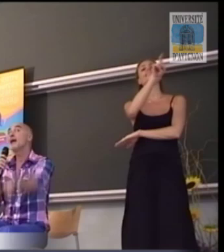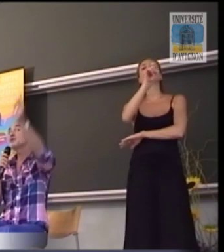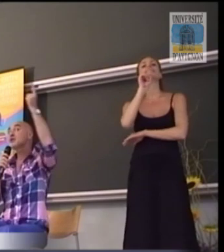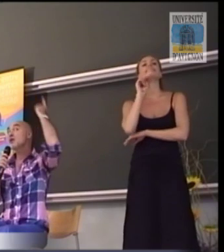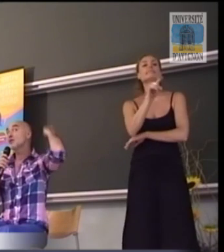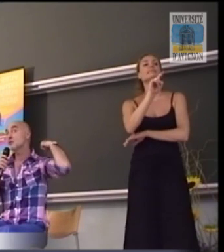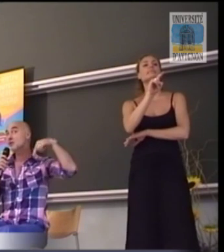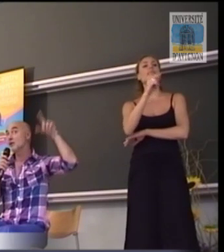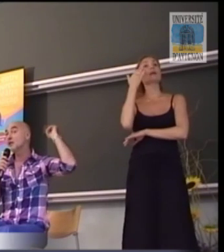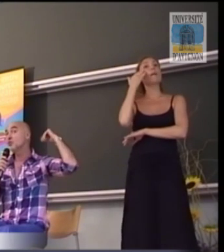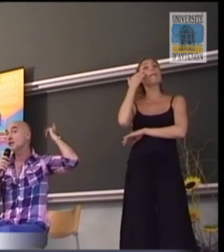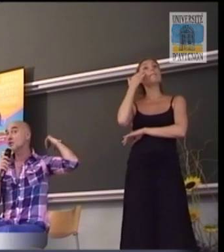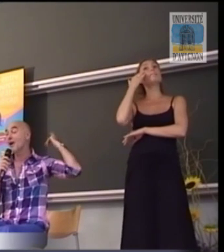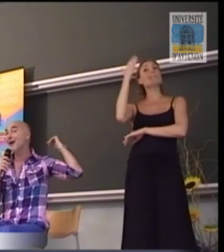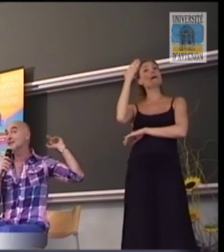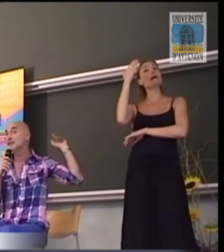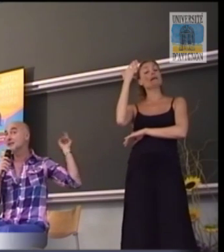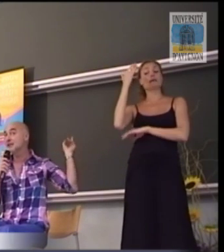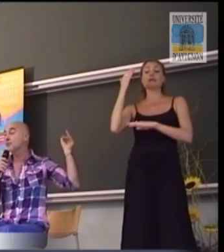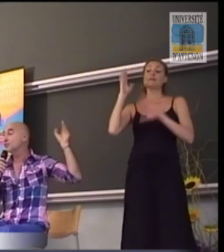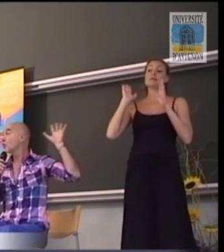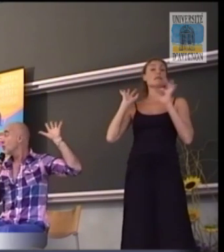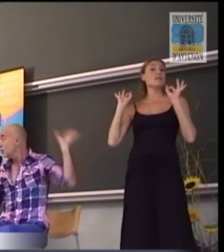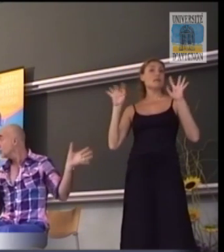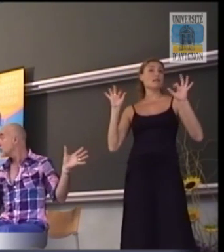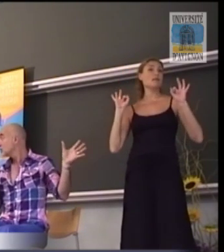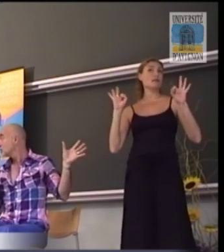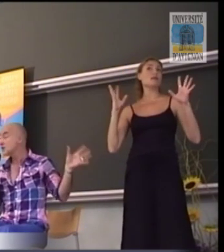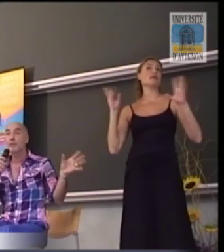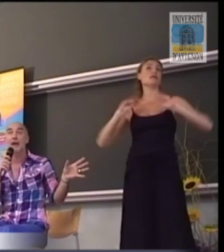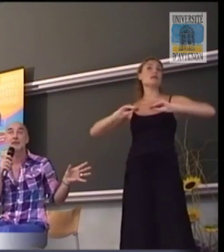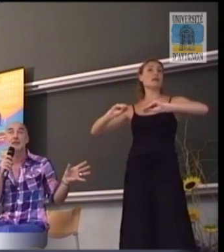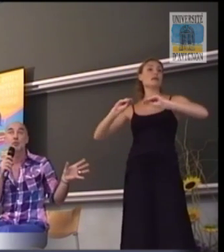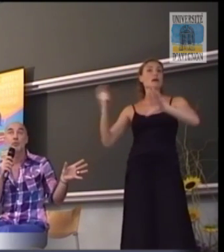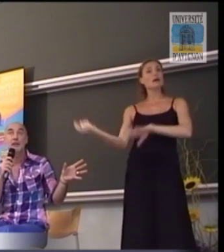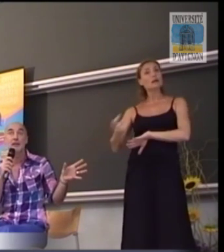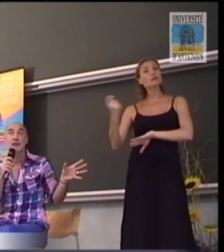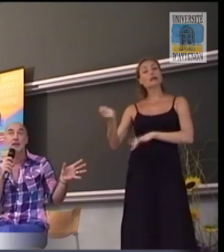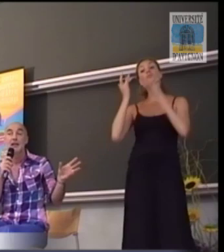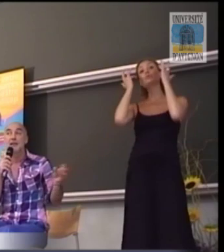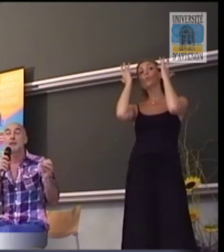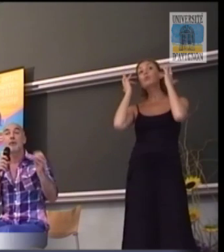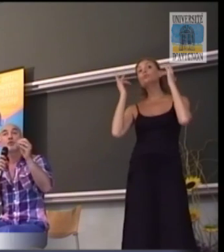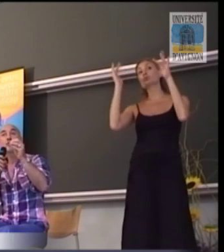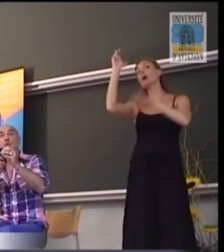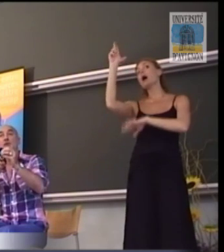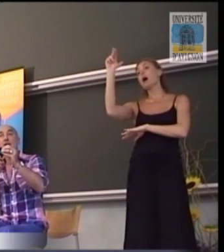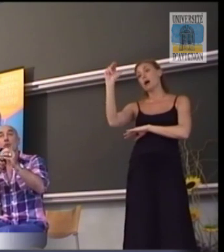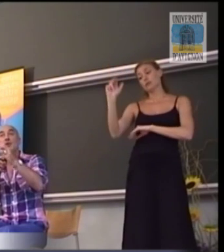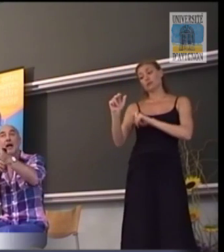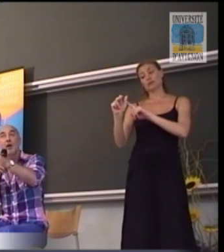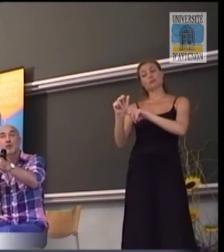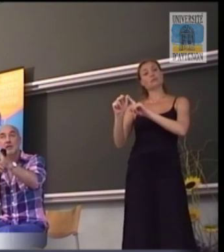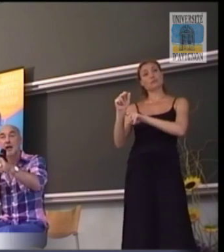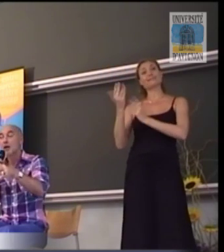finalement l'absence d'éducation artistique pour l'une de ces parties du public n'est-elle pas aujourd'hui finalement